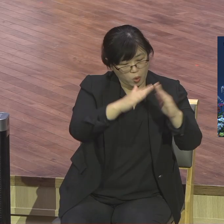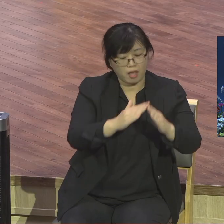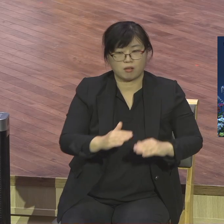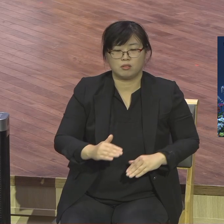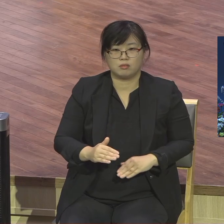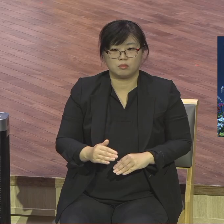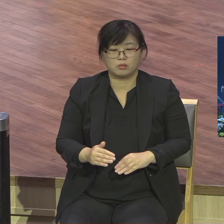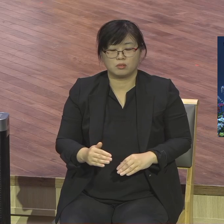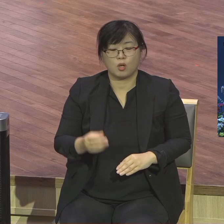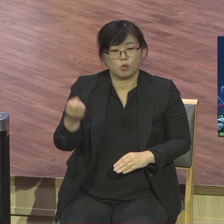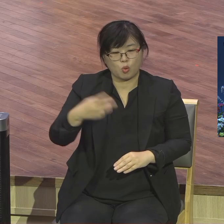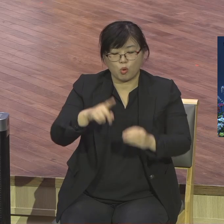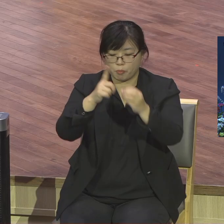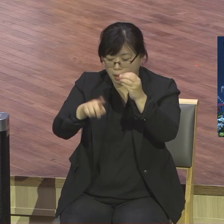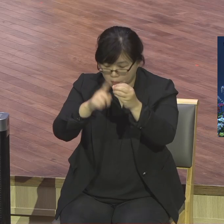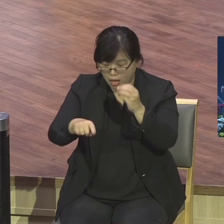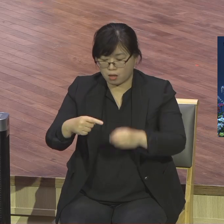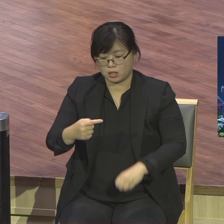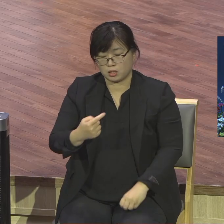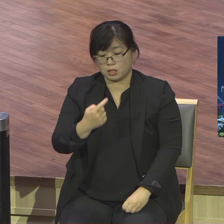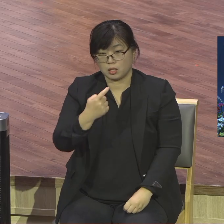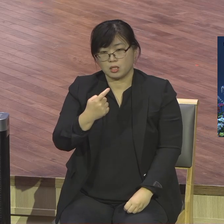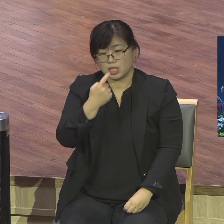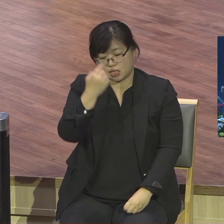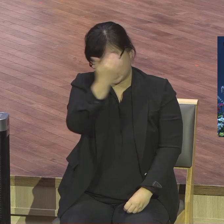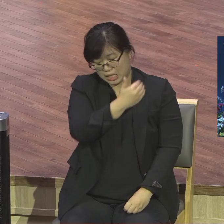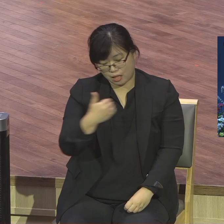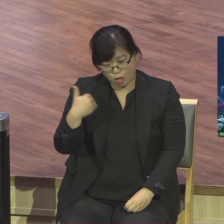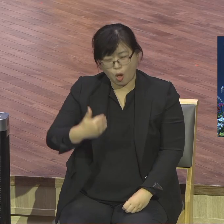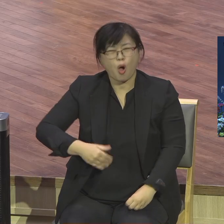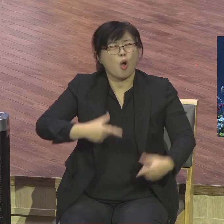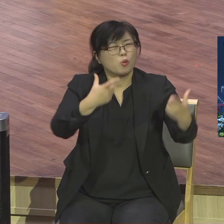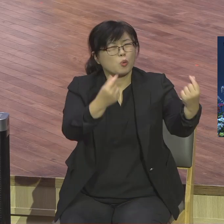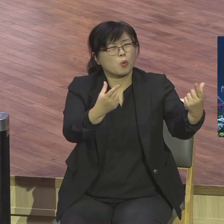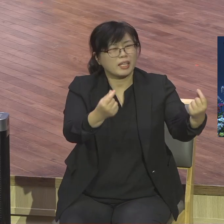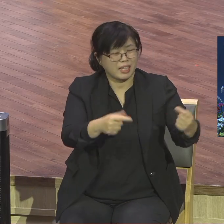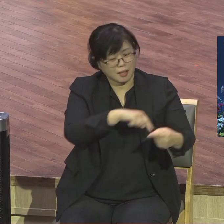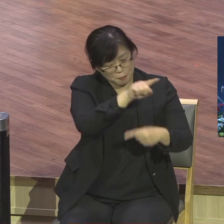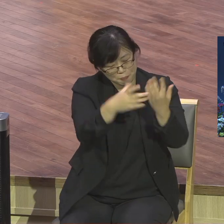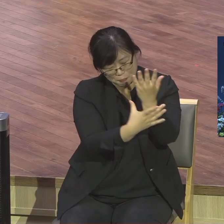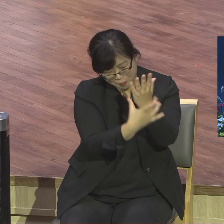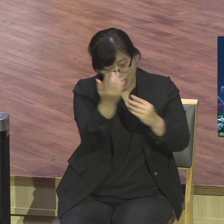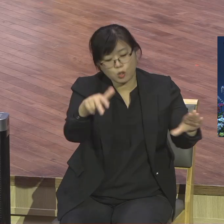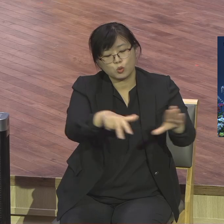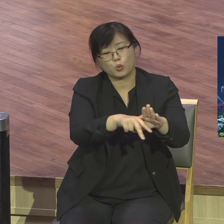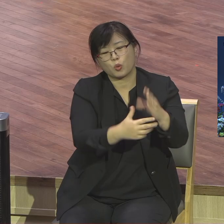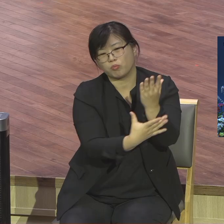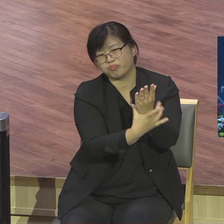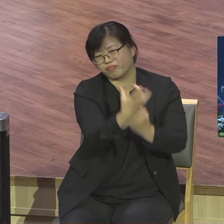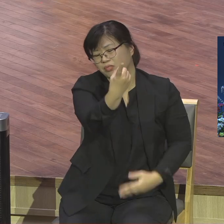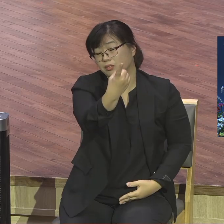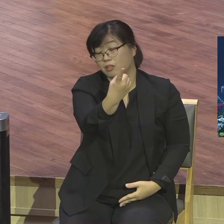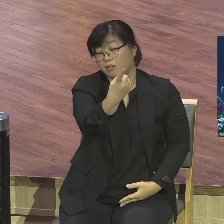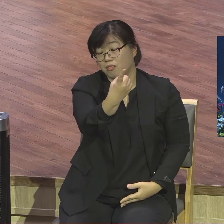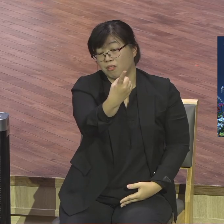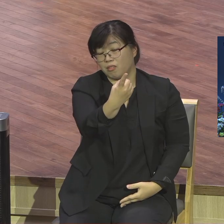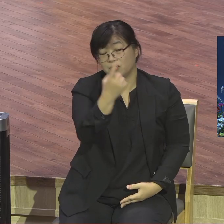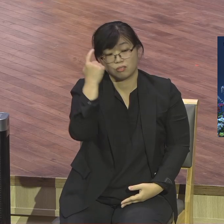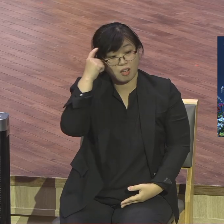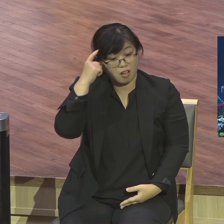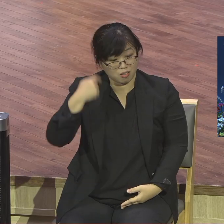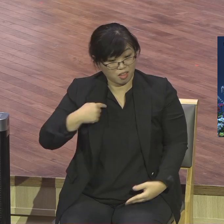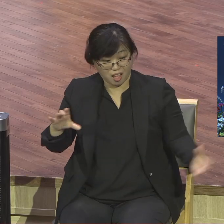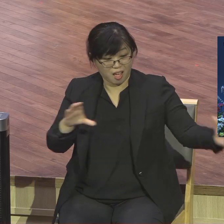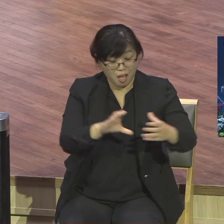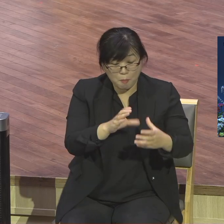이 앞에 한신입니다. 이 앞에 한신 한신 한신 한국신학대학 출신들 이 앞에 이